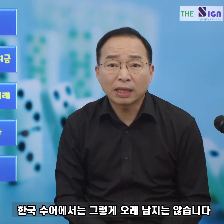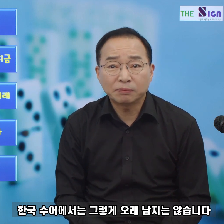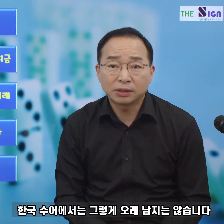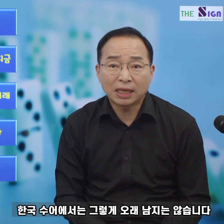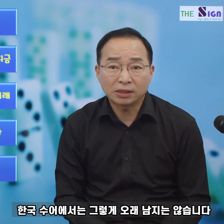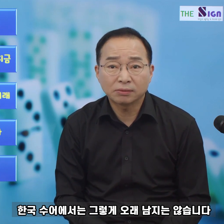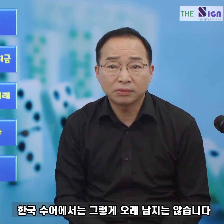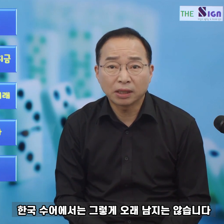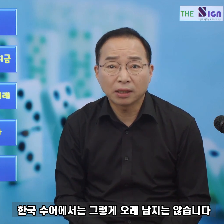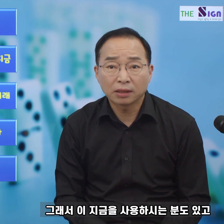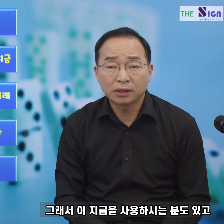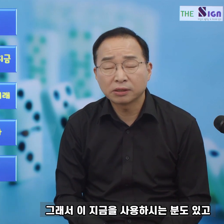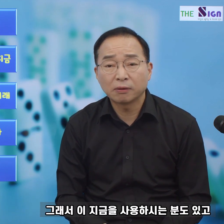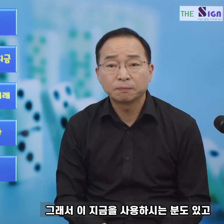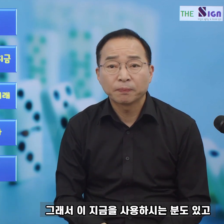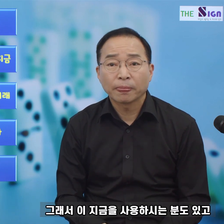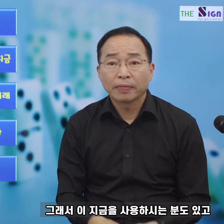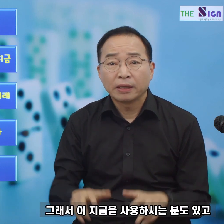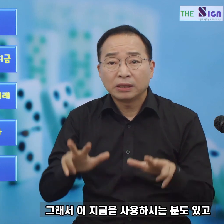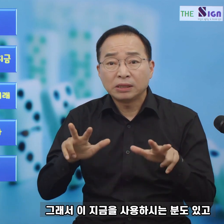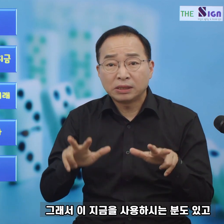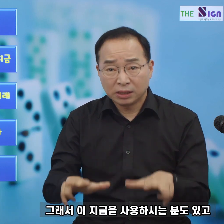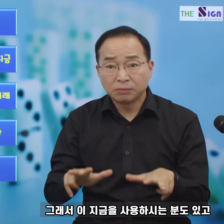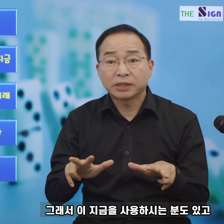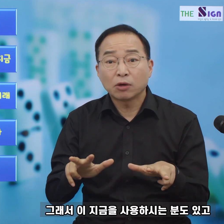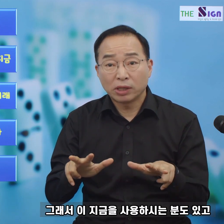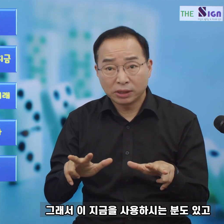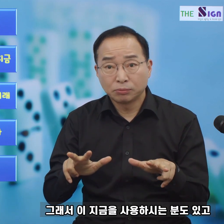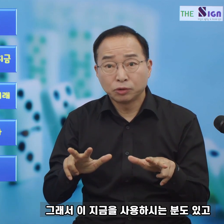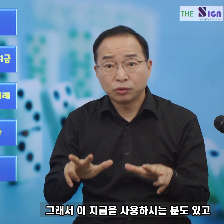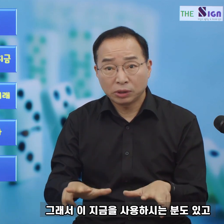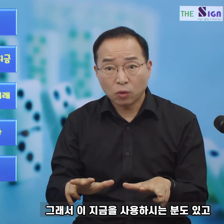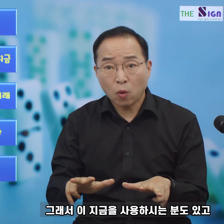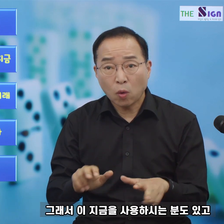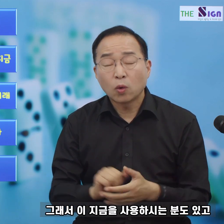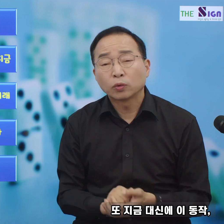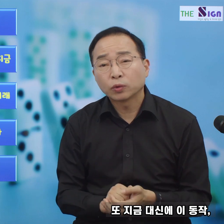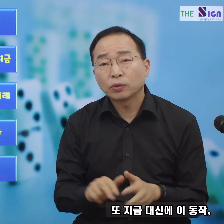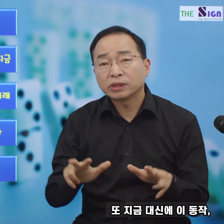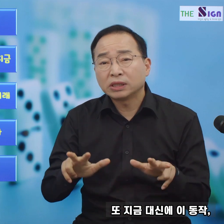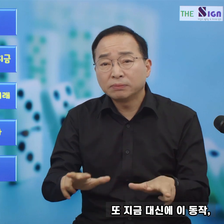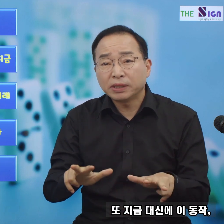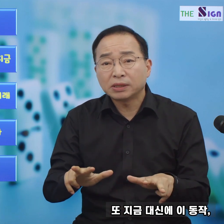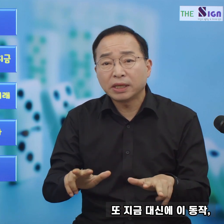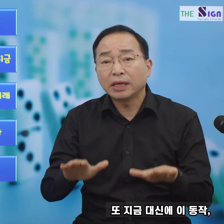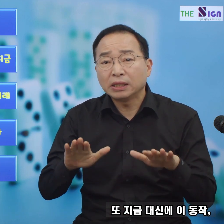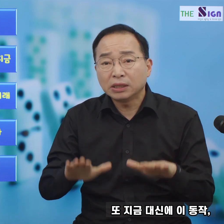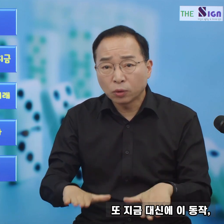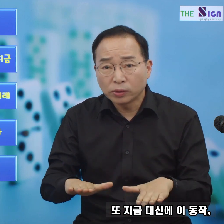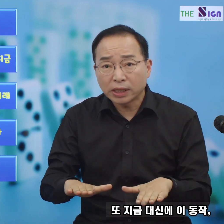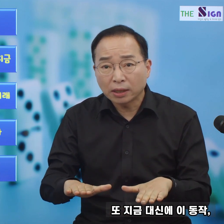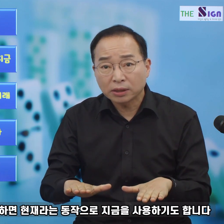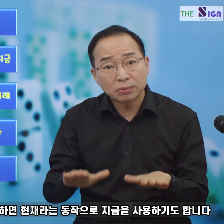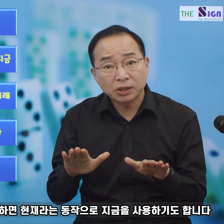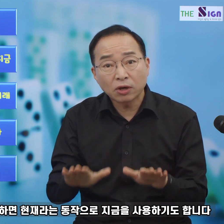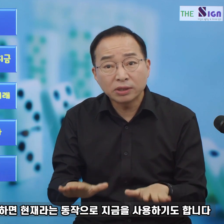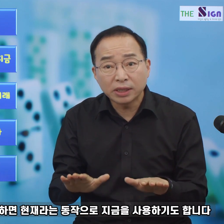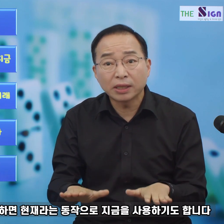남지는 않습니다. 그래서 이 지금을 사용하시는 분도 있고 또 지금 대신에 이 동작, 다시